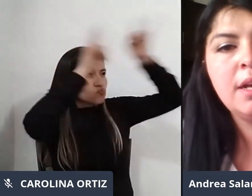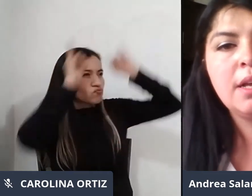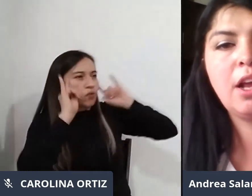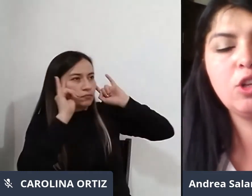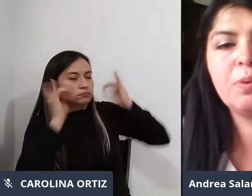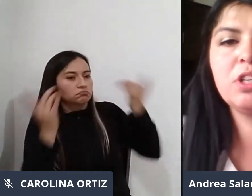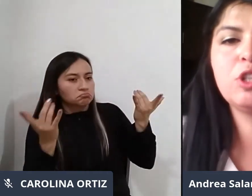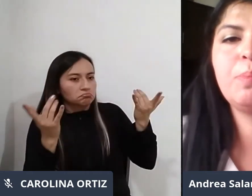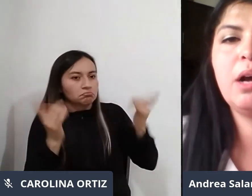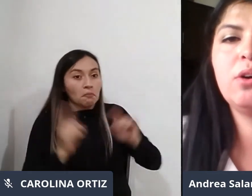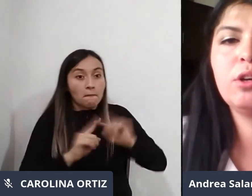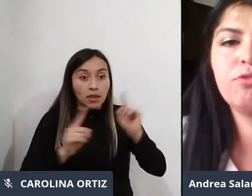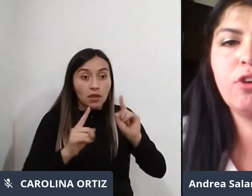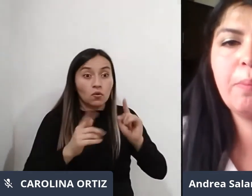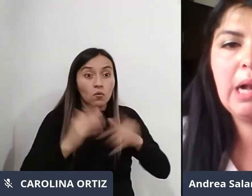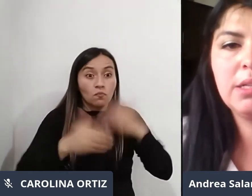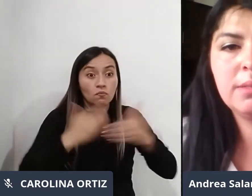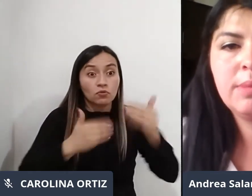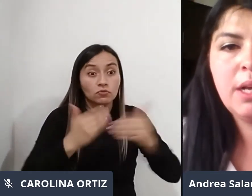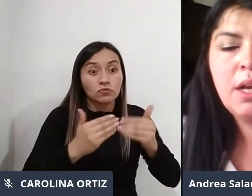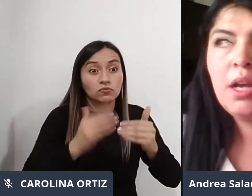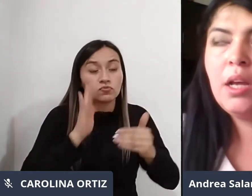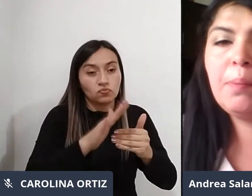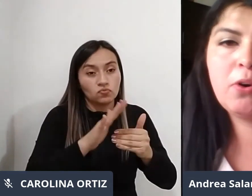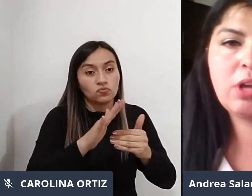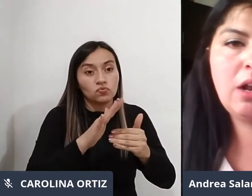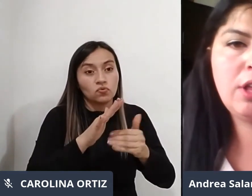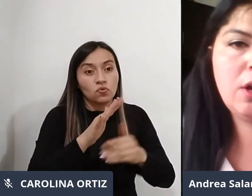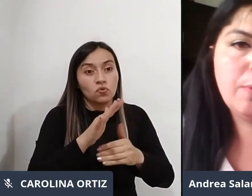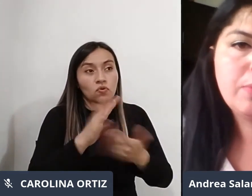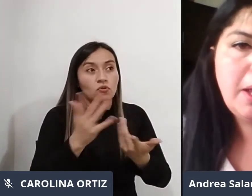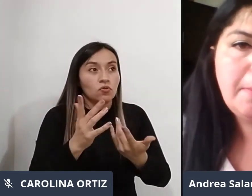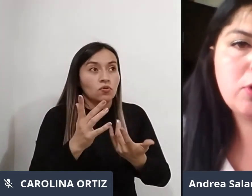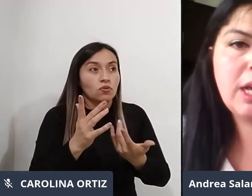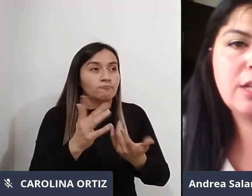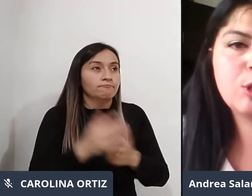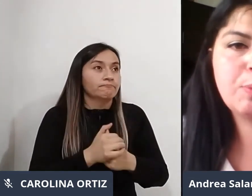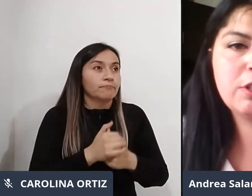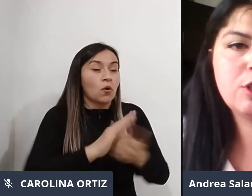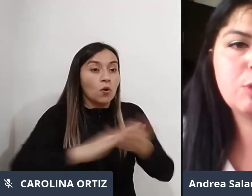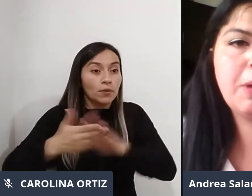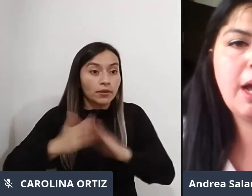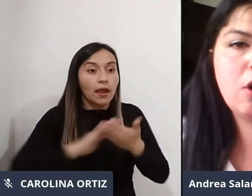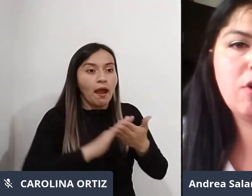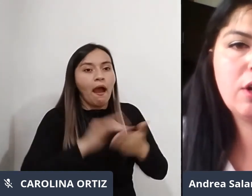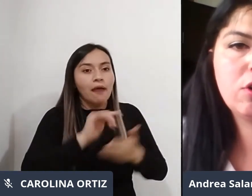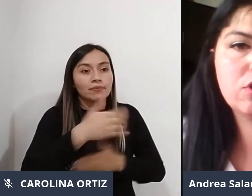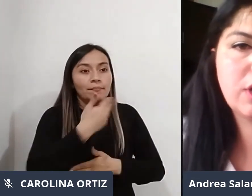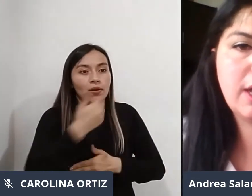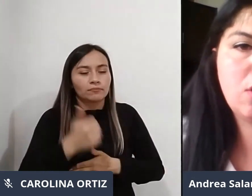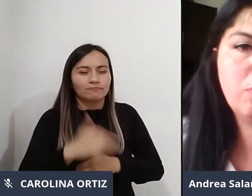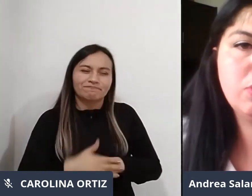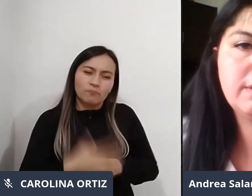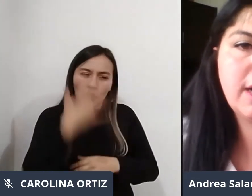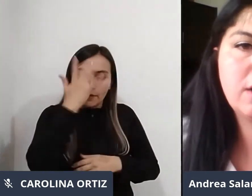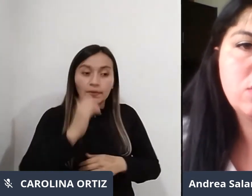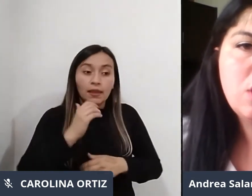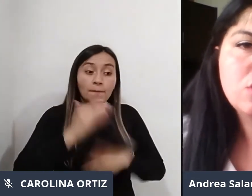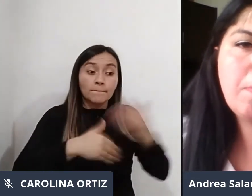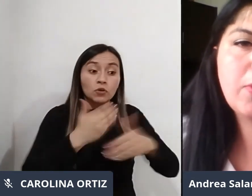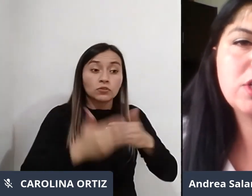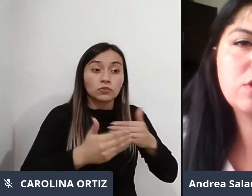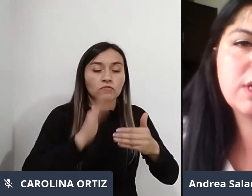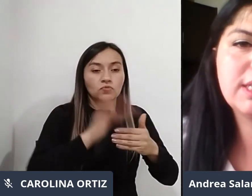más que los procesos pedagógicos formales. ¿Y por qué lo digo? Porque esos procesos pedagógicos